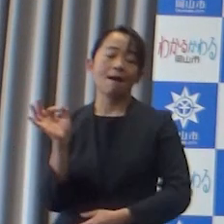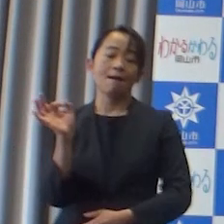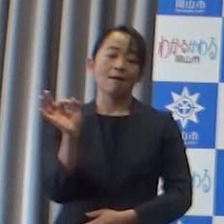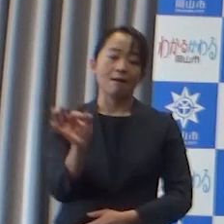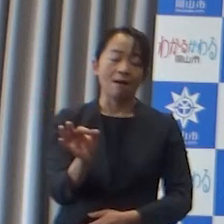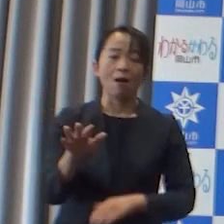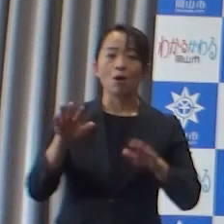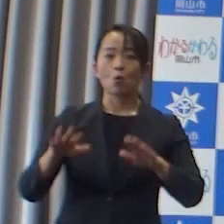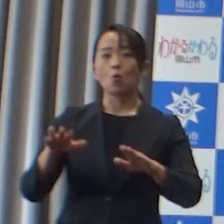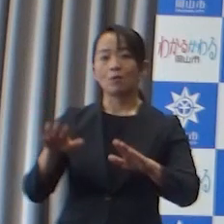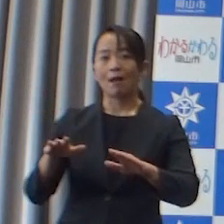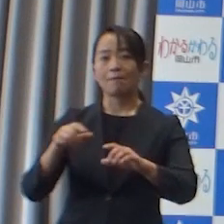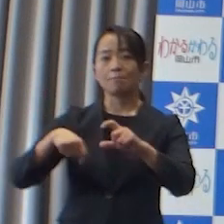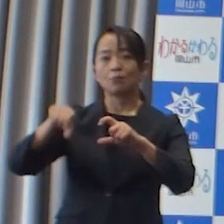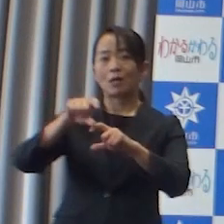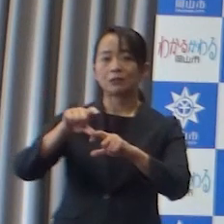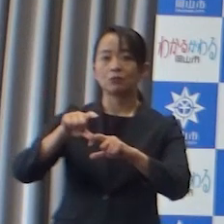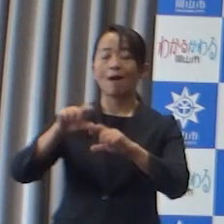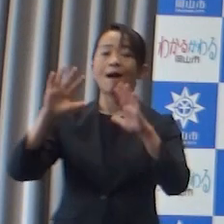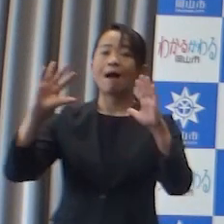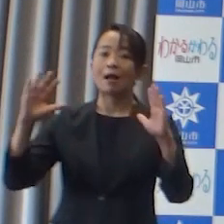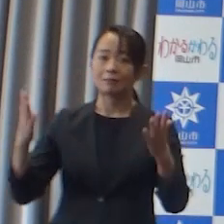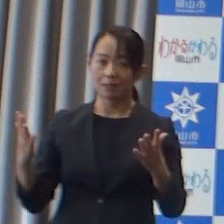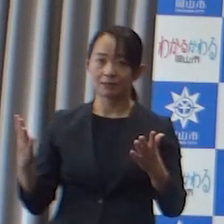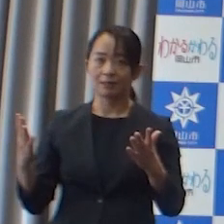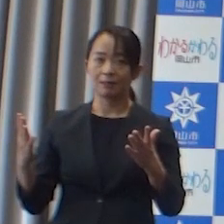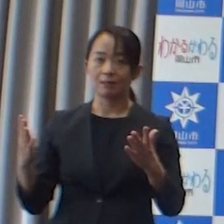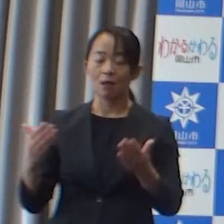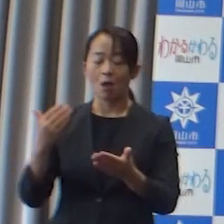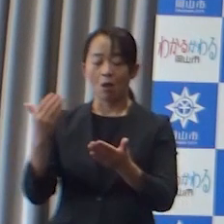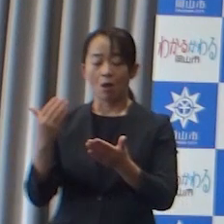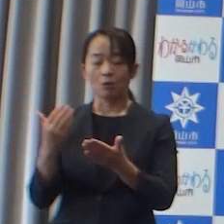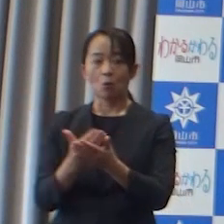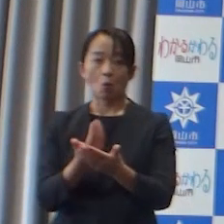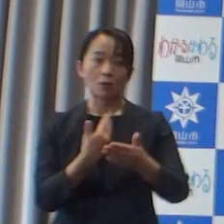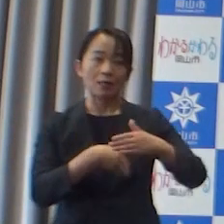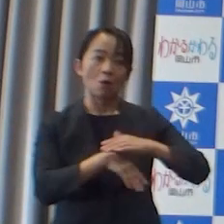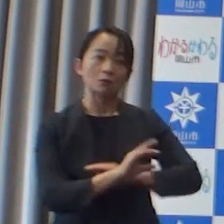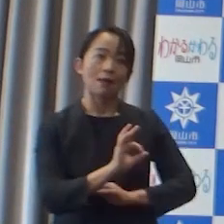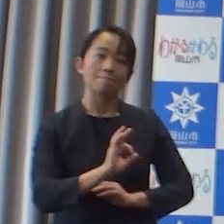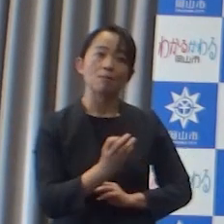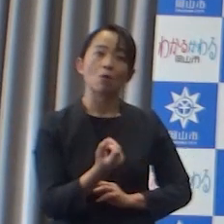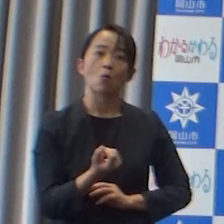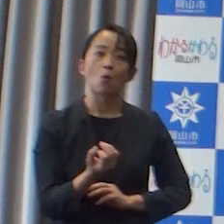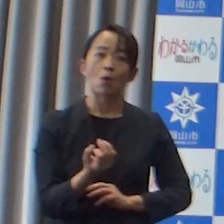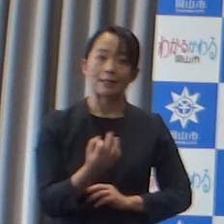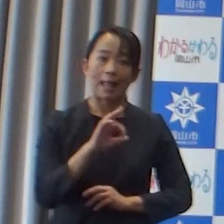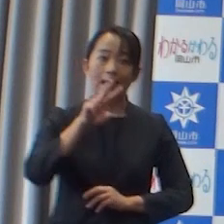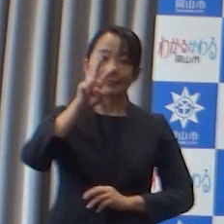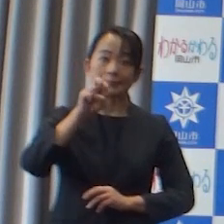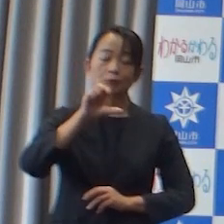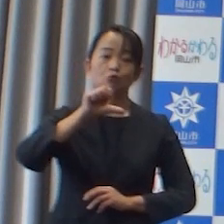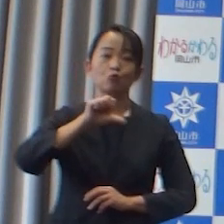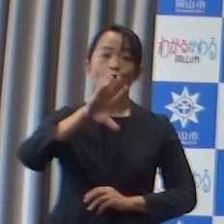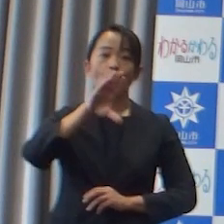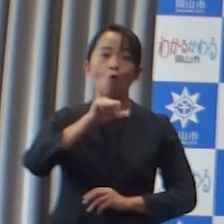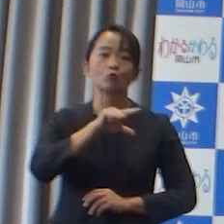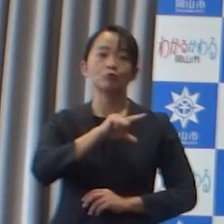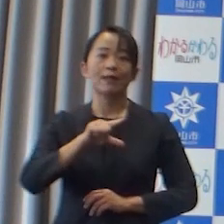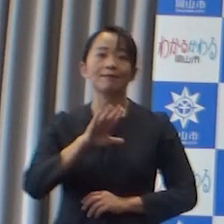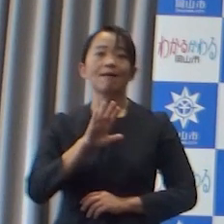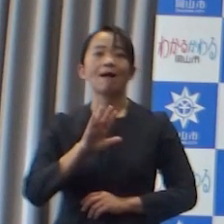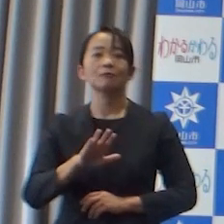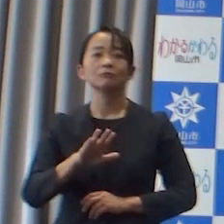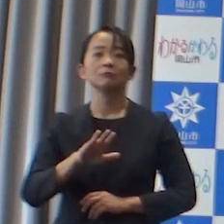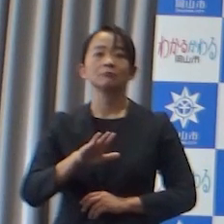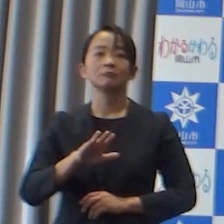上乗せをしませんでした。で残り25億円あるわけでありますので、これは全体をもと見